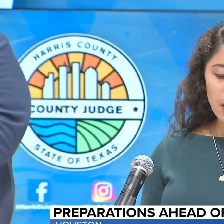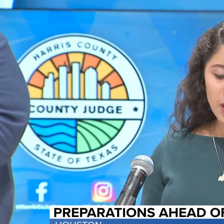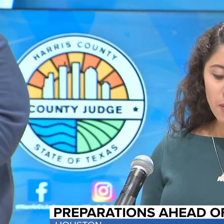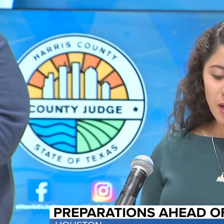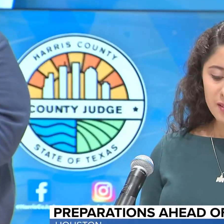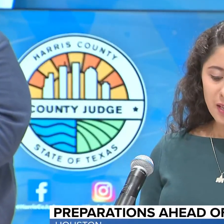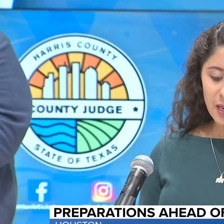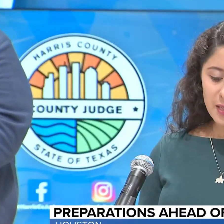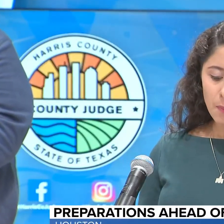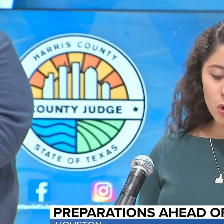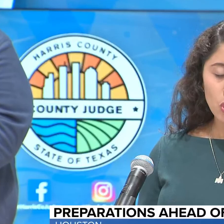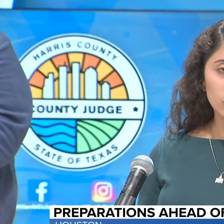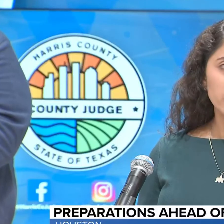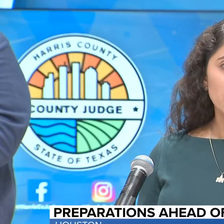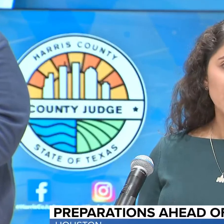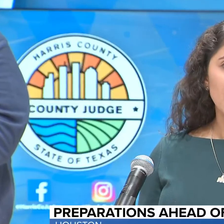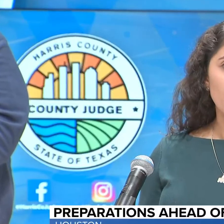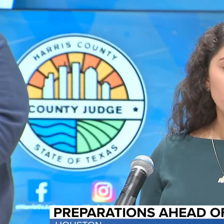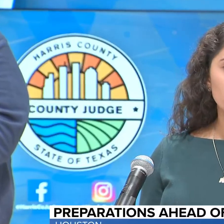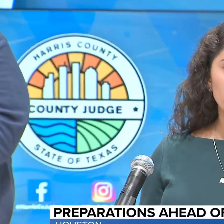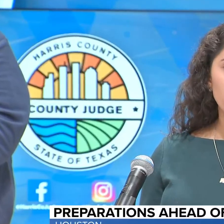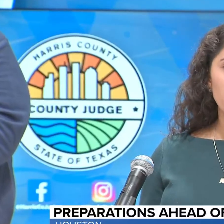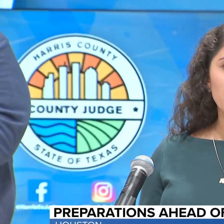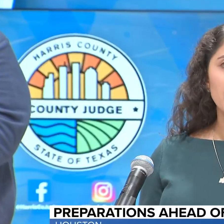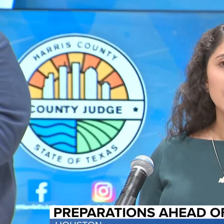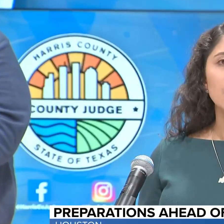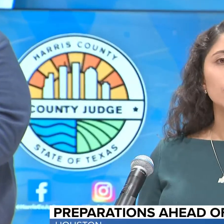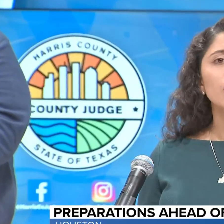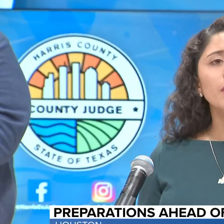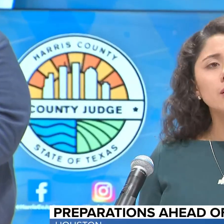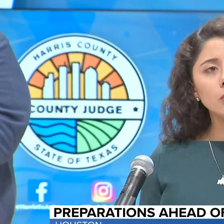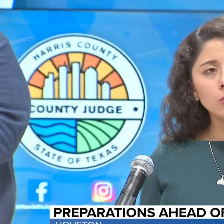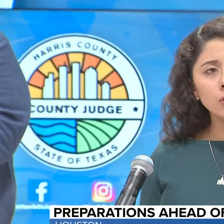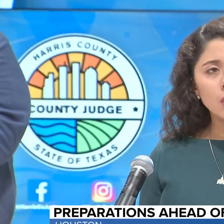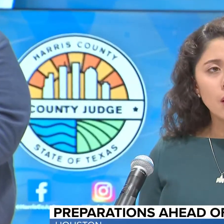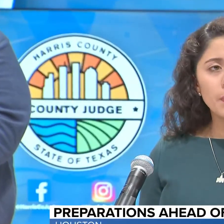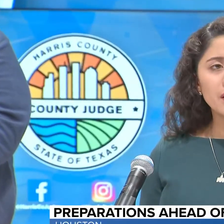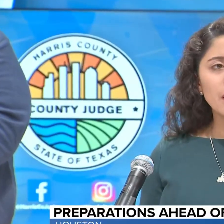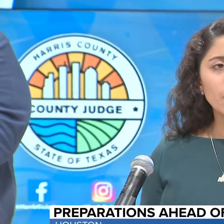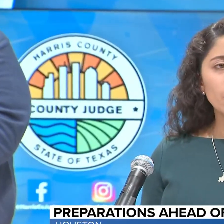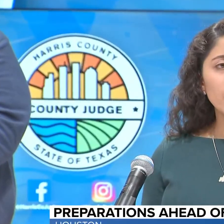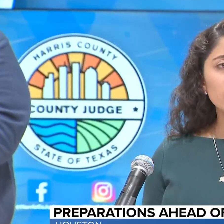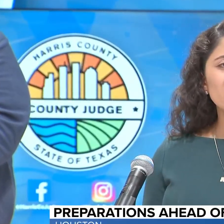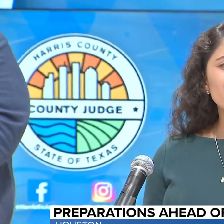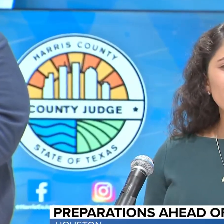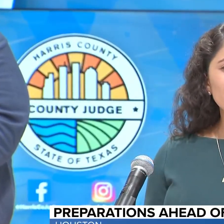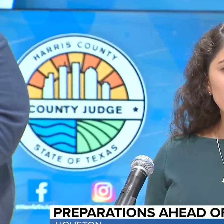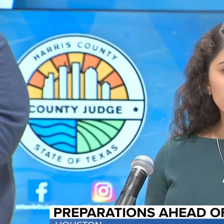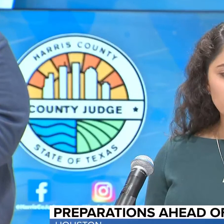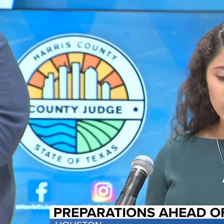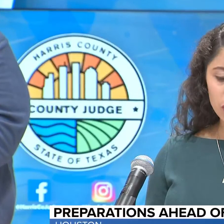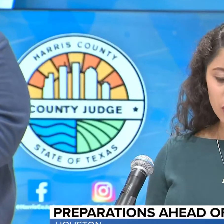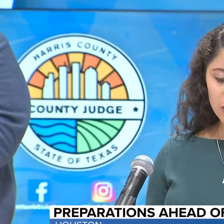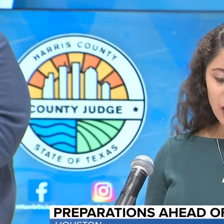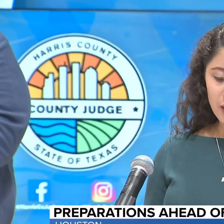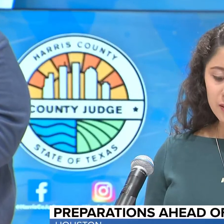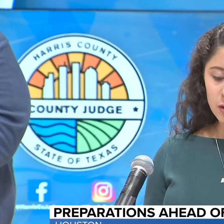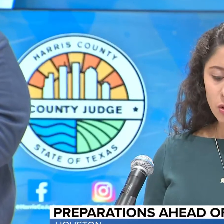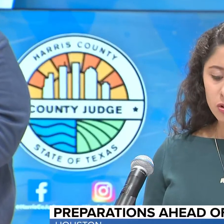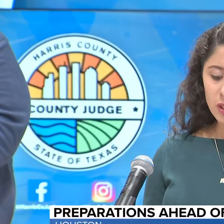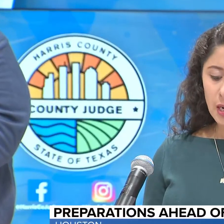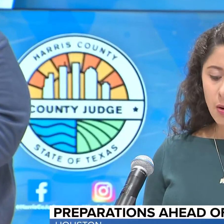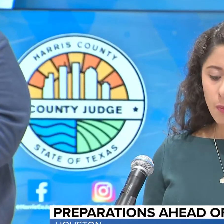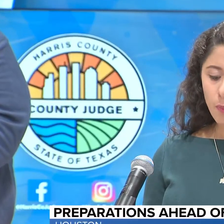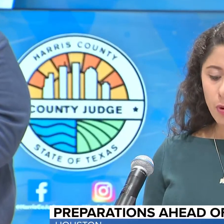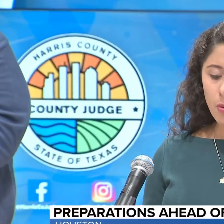Una nota breve acerca del monóxido de carbono. Si recuerdan, en el 2021 hubieron 600 personas que